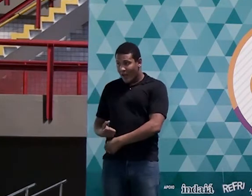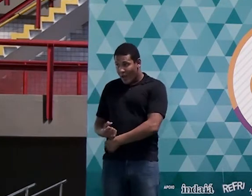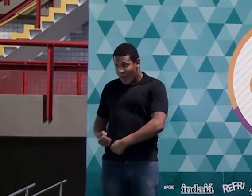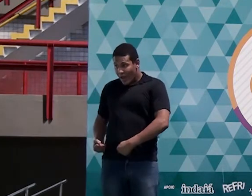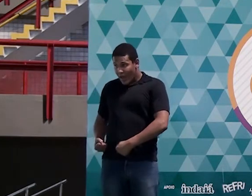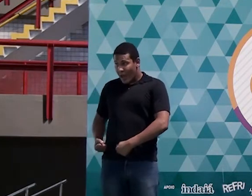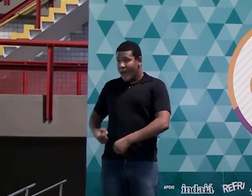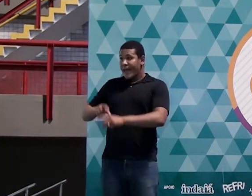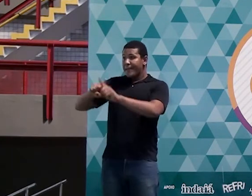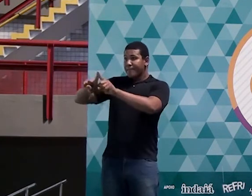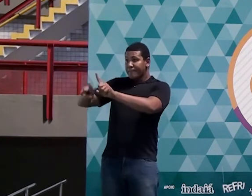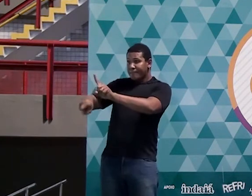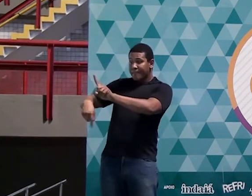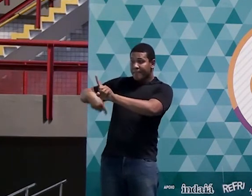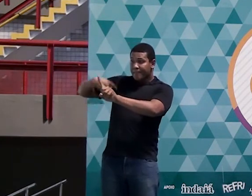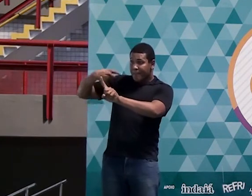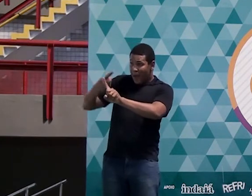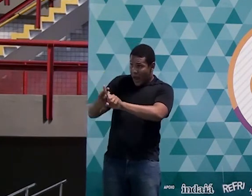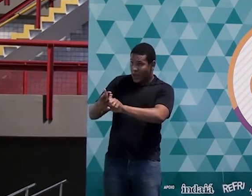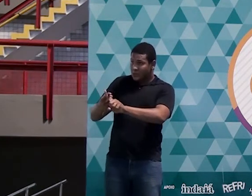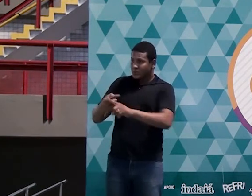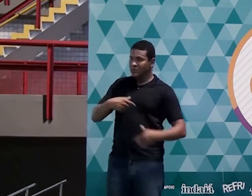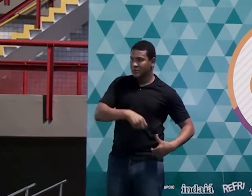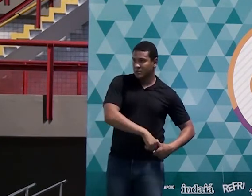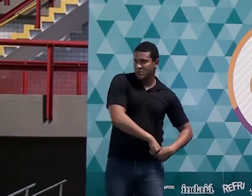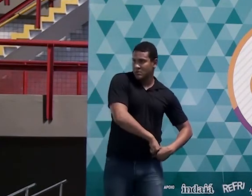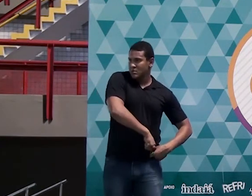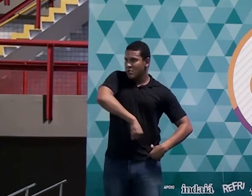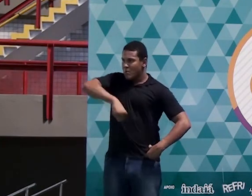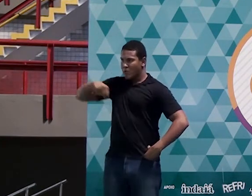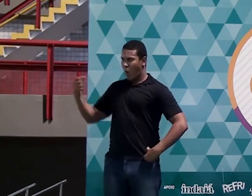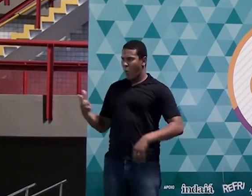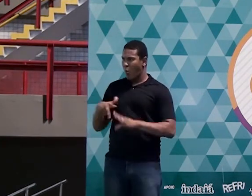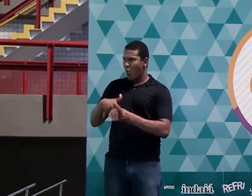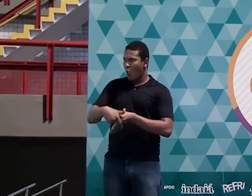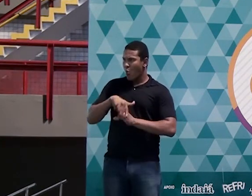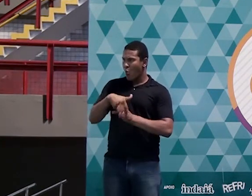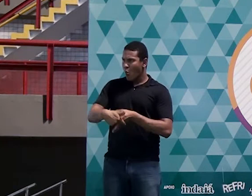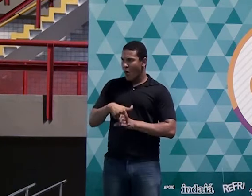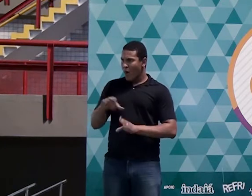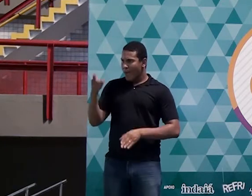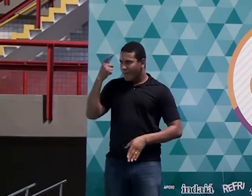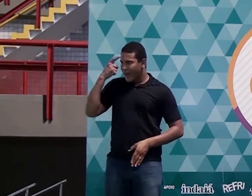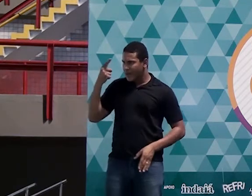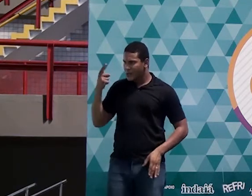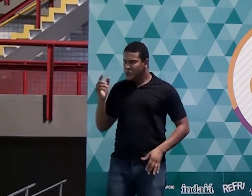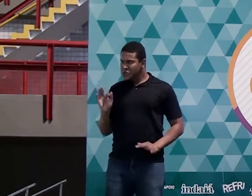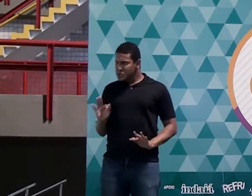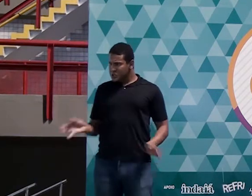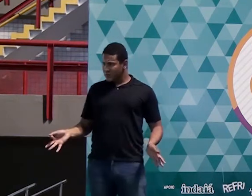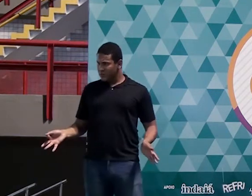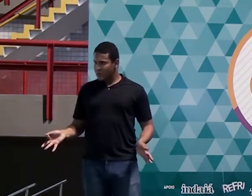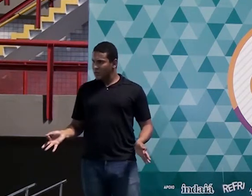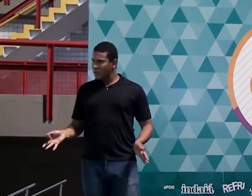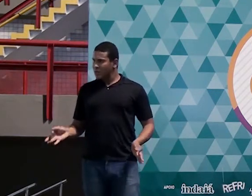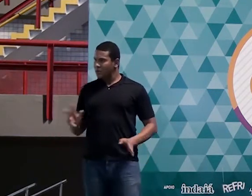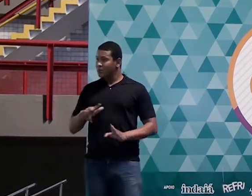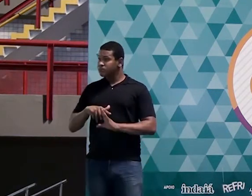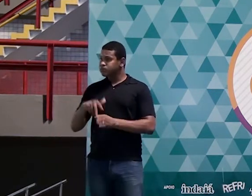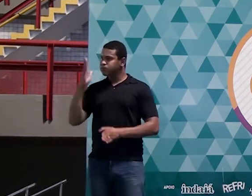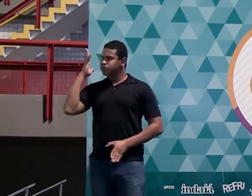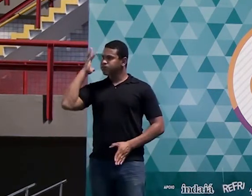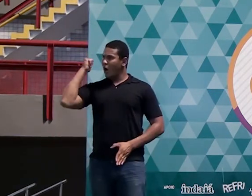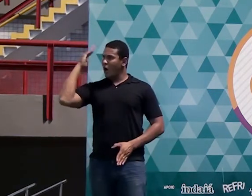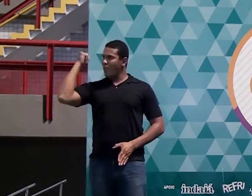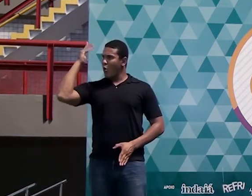têm as duas doutrinações. E eles não são qualquer cavaleiro não, viu? Eles são os cavaleiros. Você bota o